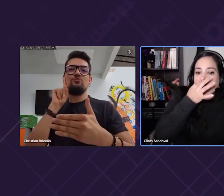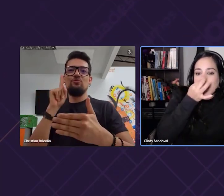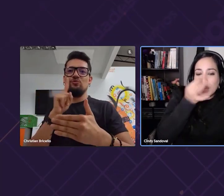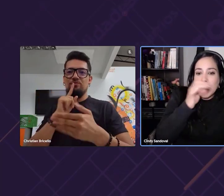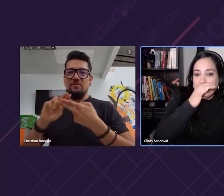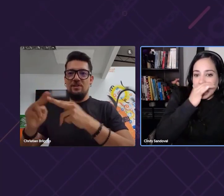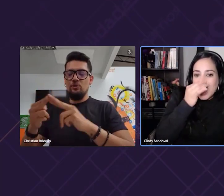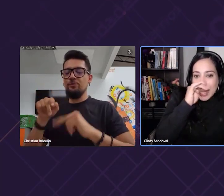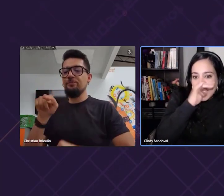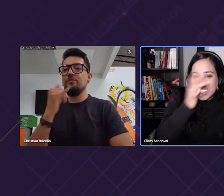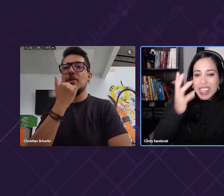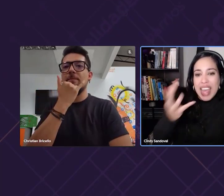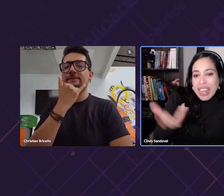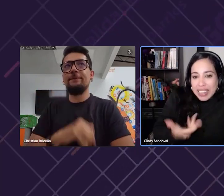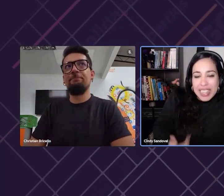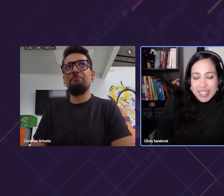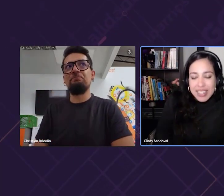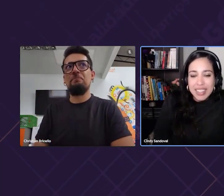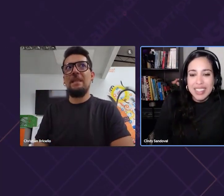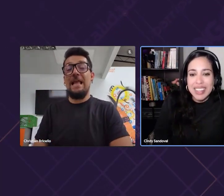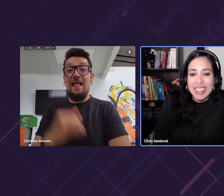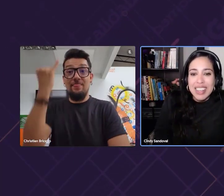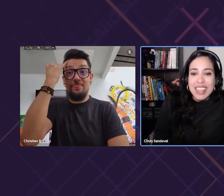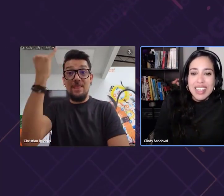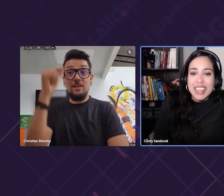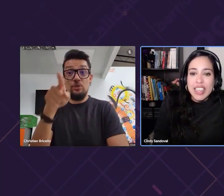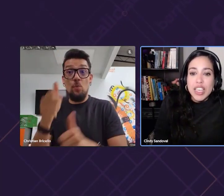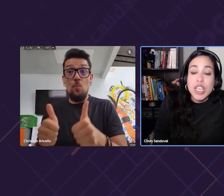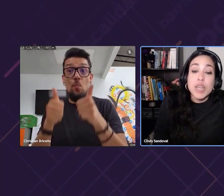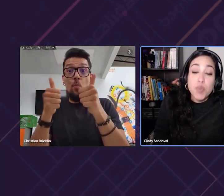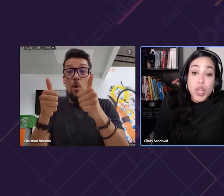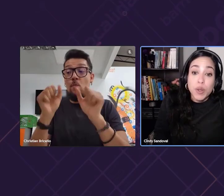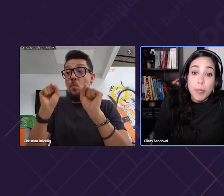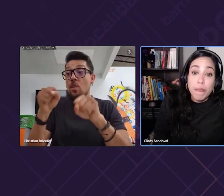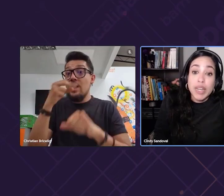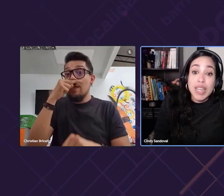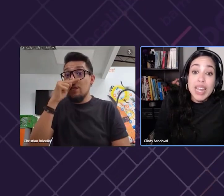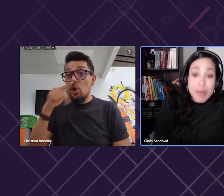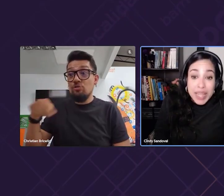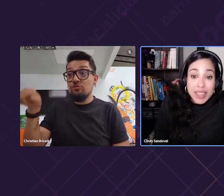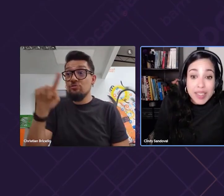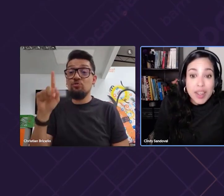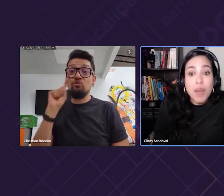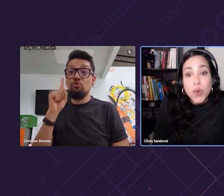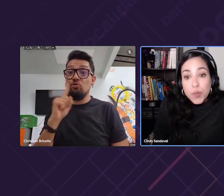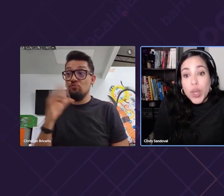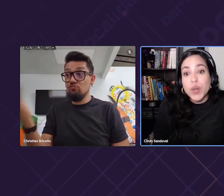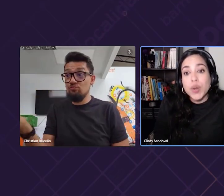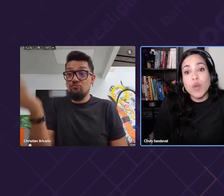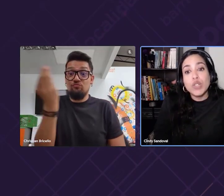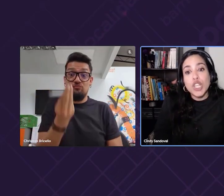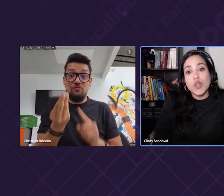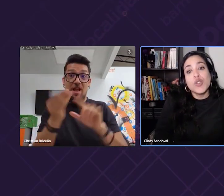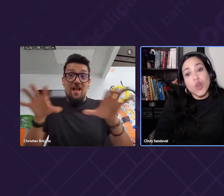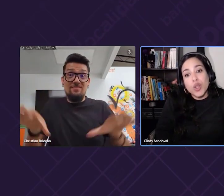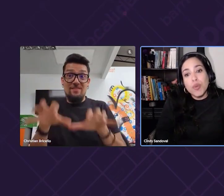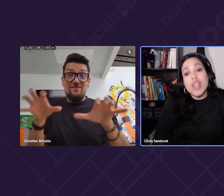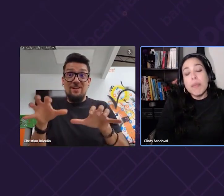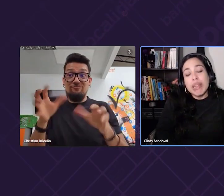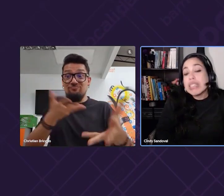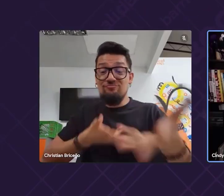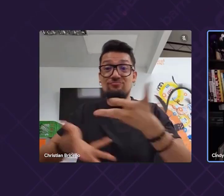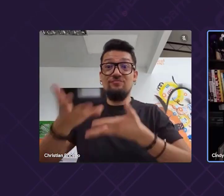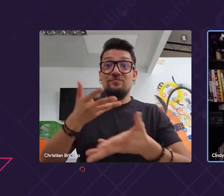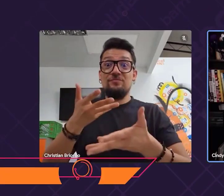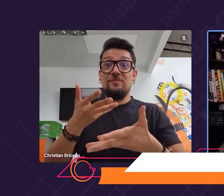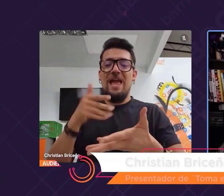yo soy estudiante también de artes y bueno, realmente sería muy bueno que un niño sordo